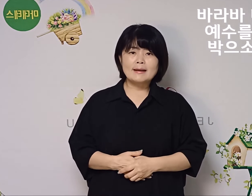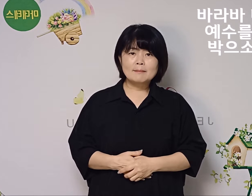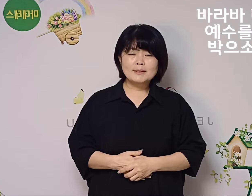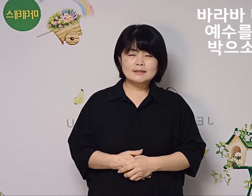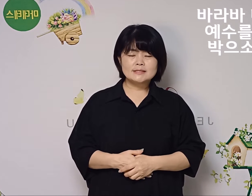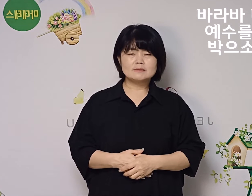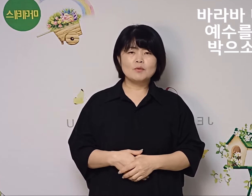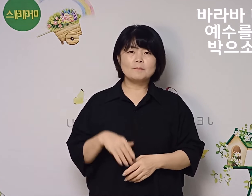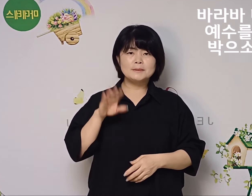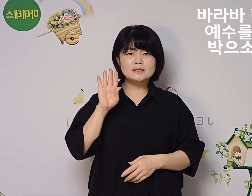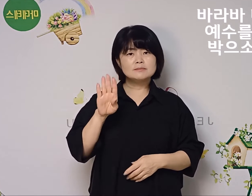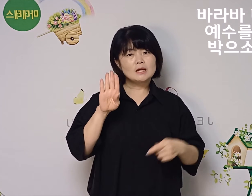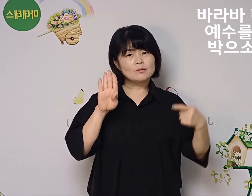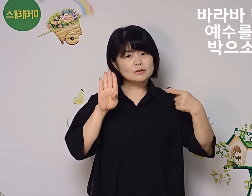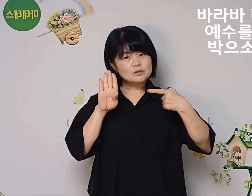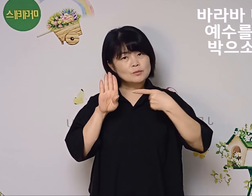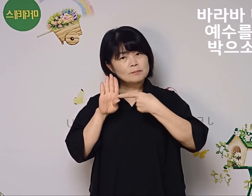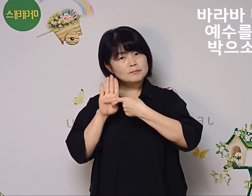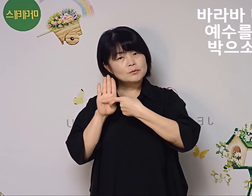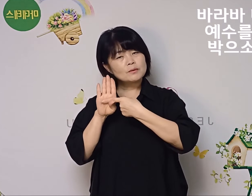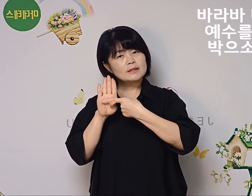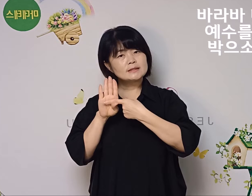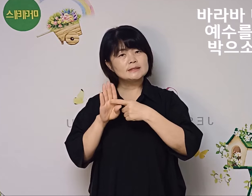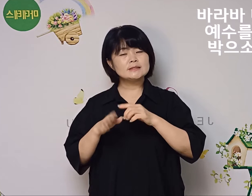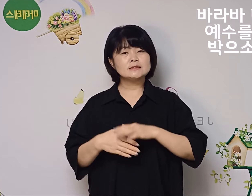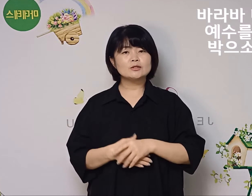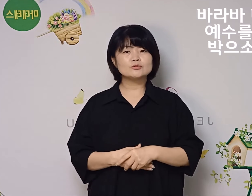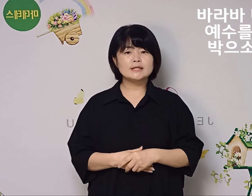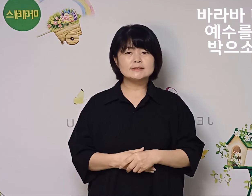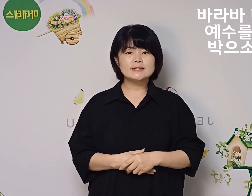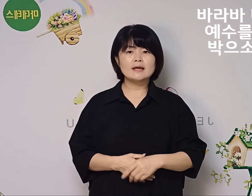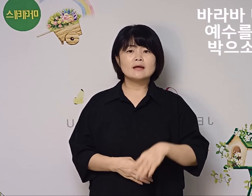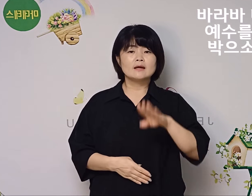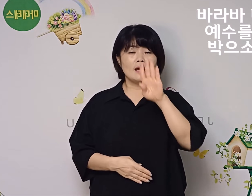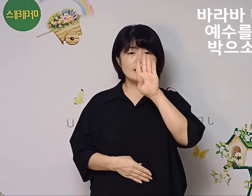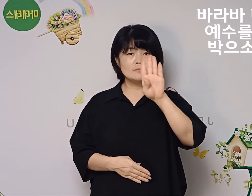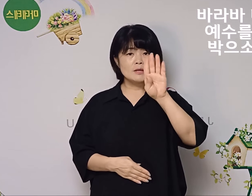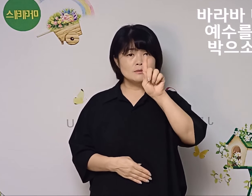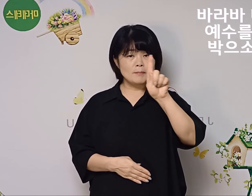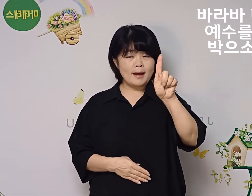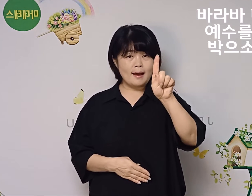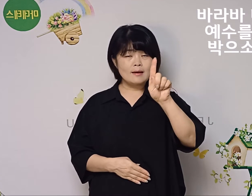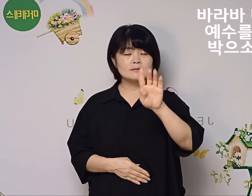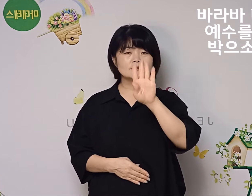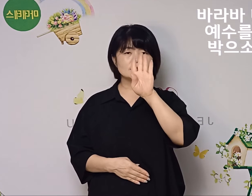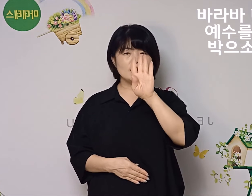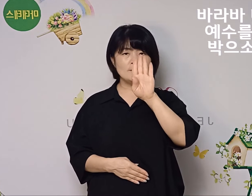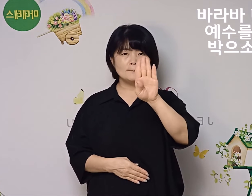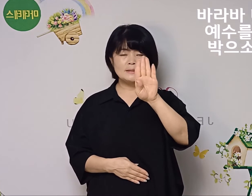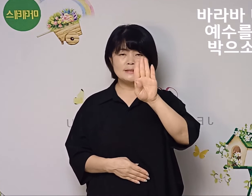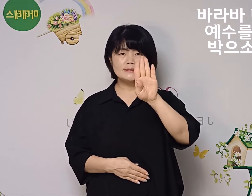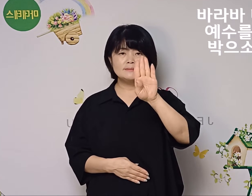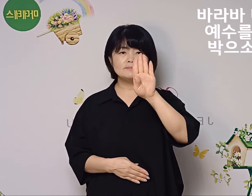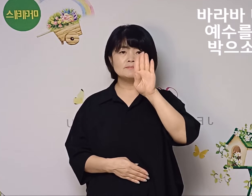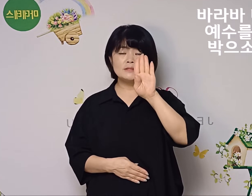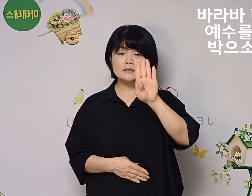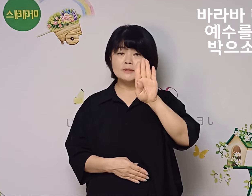바라바 대신 뭐 비읍을 하고 이렇게 손가락을 찌르셔도 되는데, 아니면 그죠?